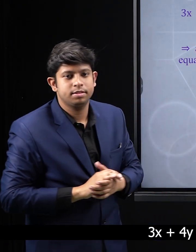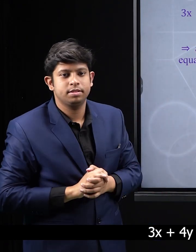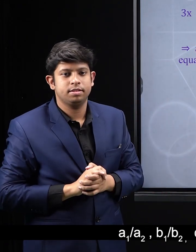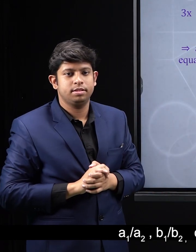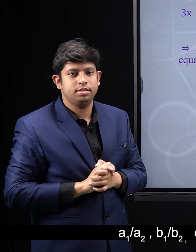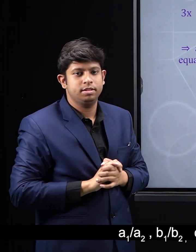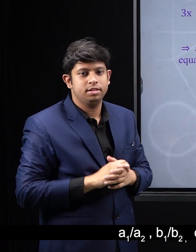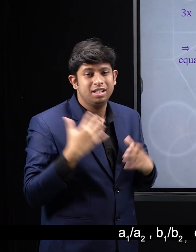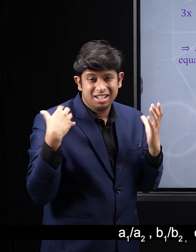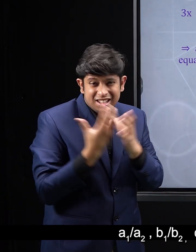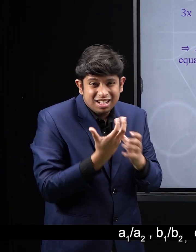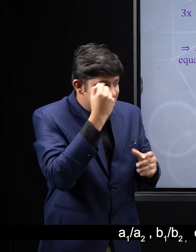0.